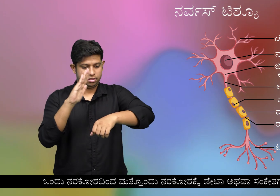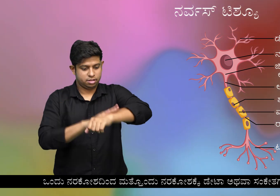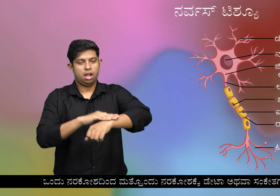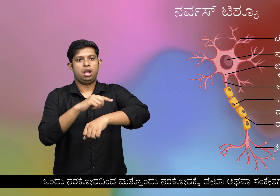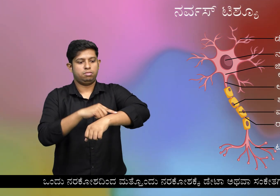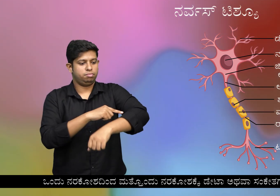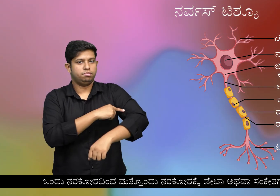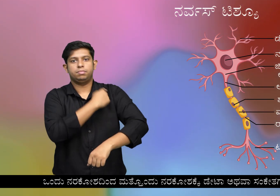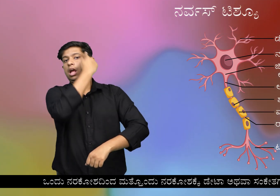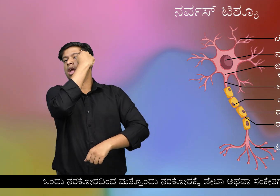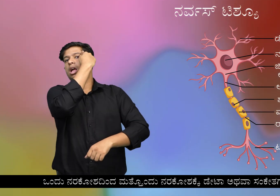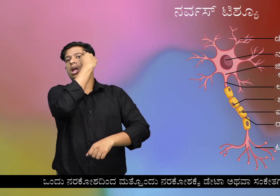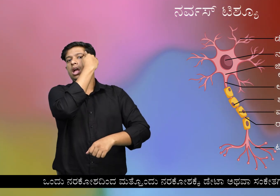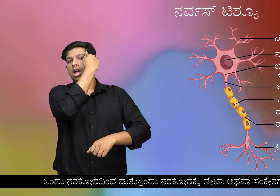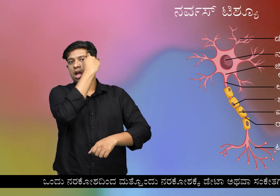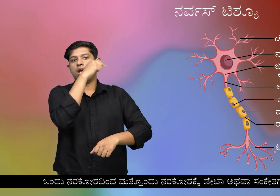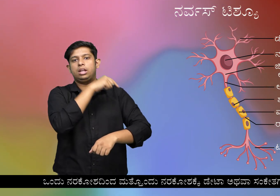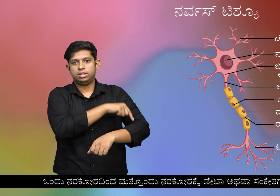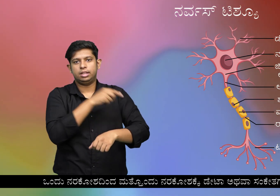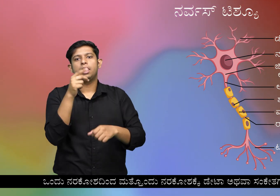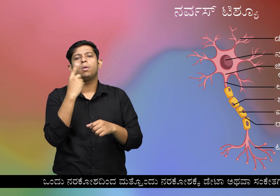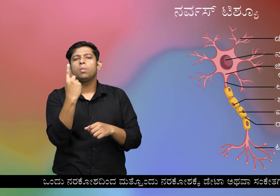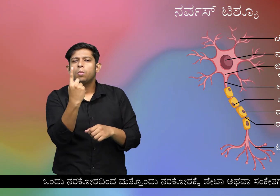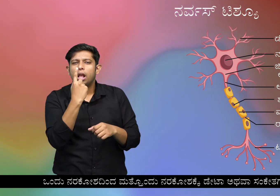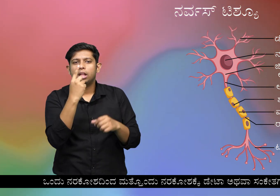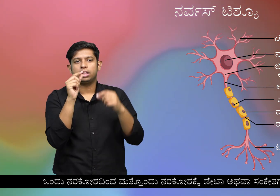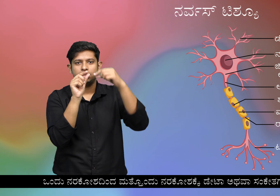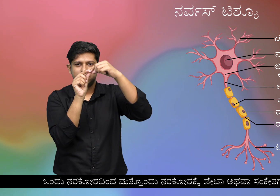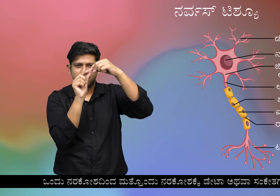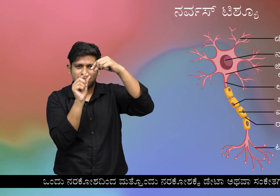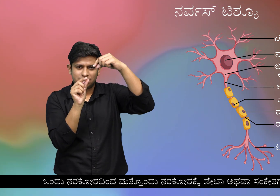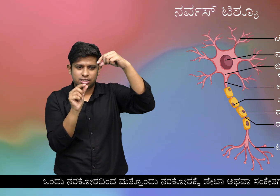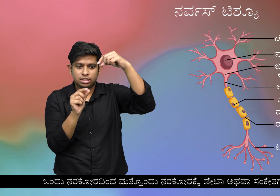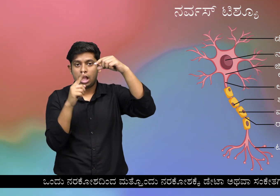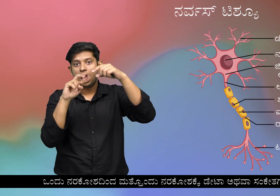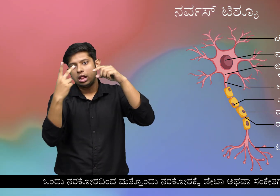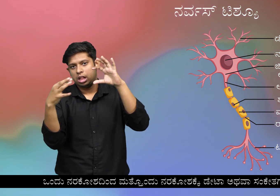ಒಂದು ನರಕೋಶದಿಂದ ಮತ್ತೊಂದು ನರಕೋಶಕ್ಕೆ ಡೇಟಾ ಅಥವಾ ಸಂಕೇತಗಳನ್ನು ಪಡೆಯುತ್ತದೆ.